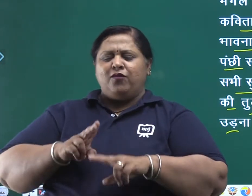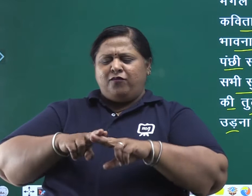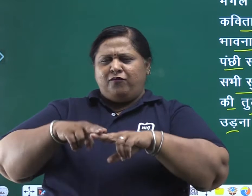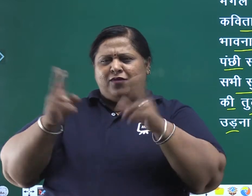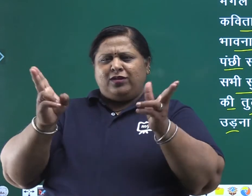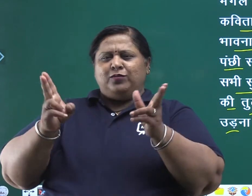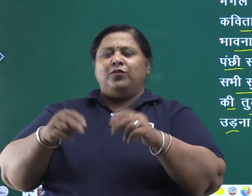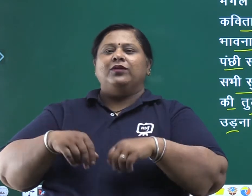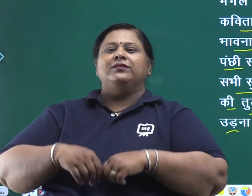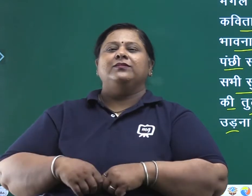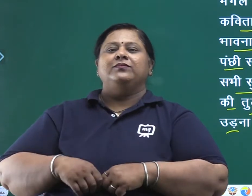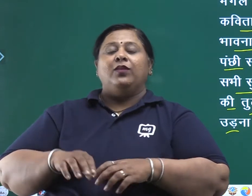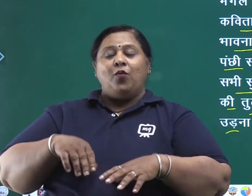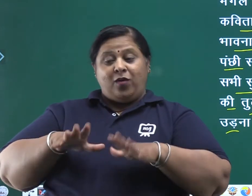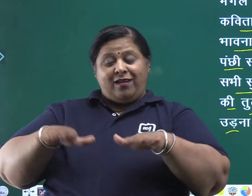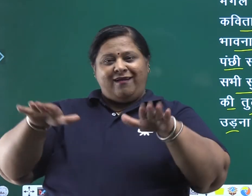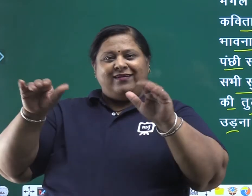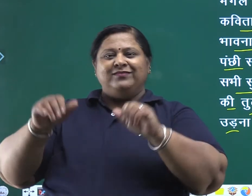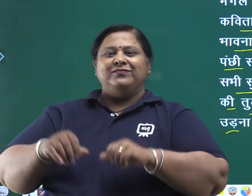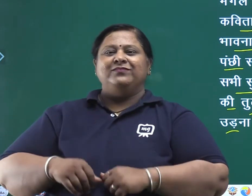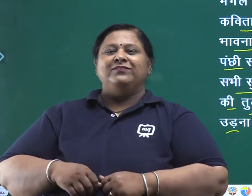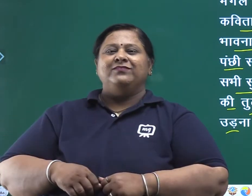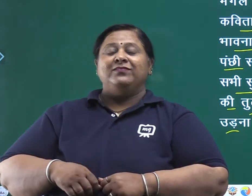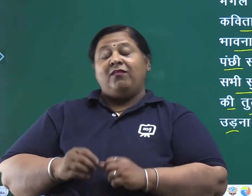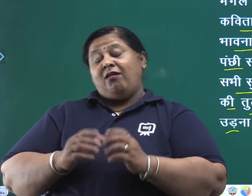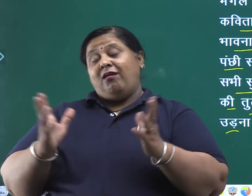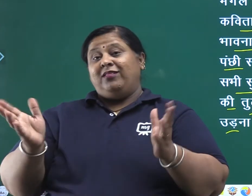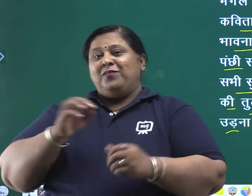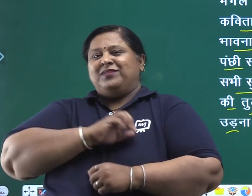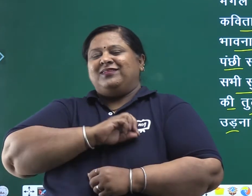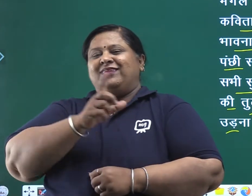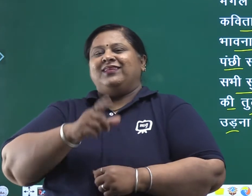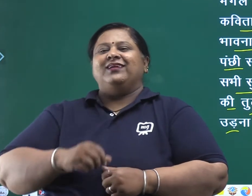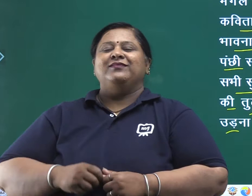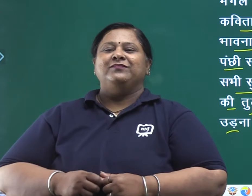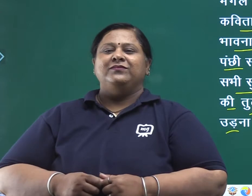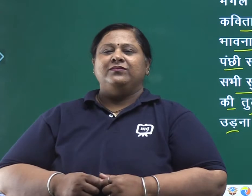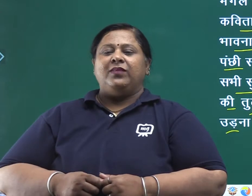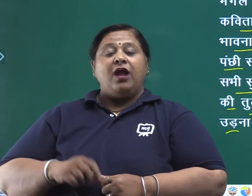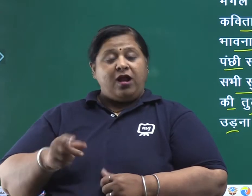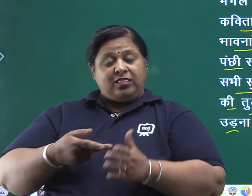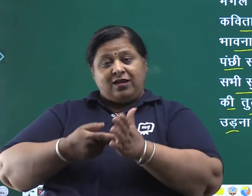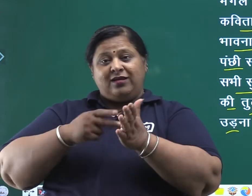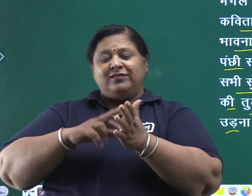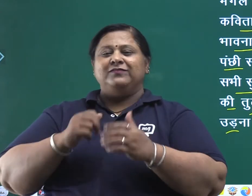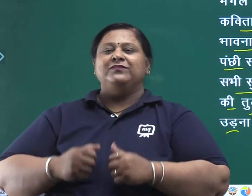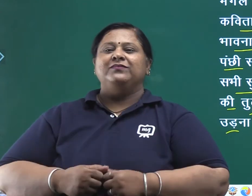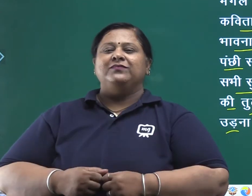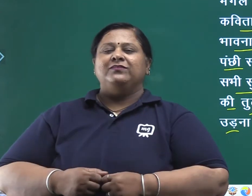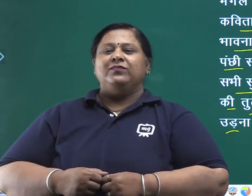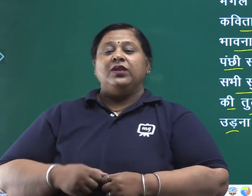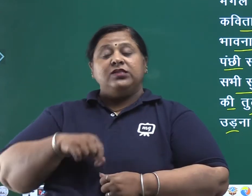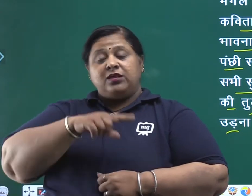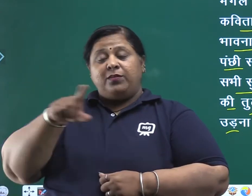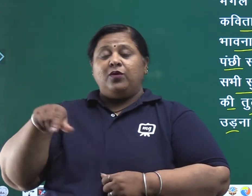स्वतंत्र रूप से उड़ना अधिक पसंद करते हैं। अर्थात